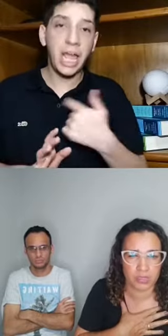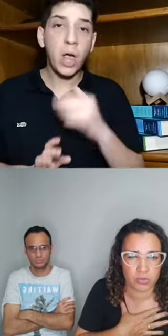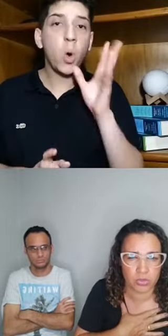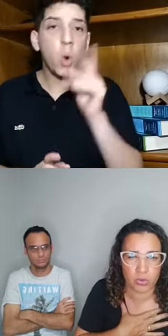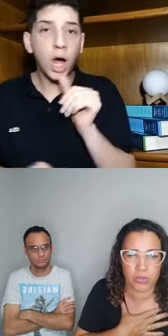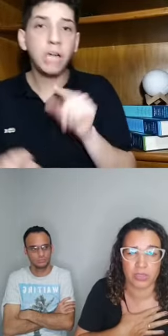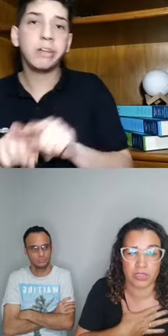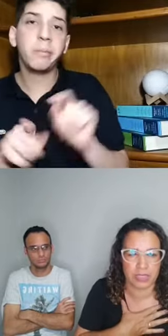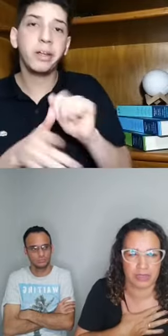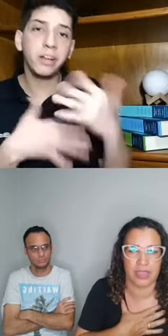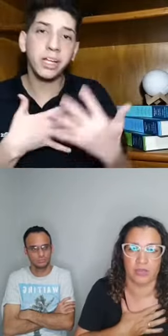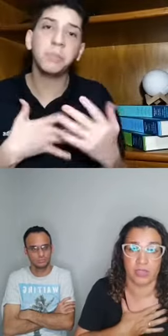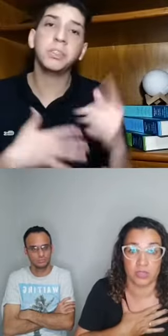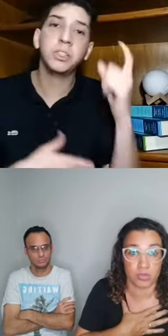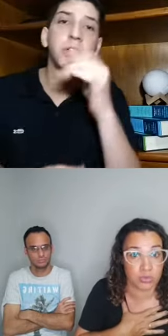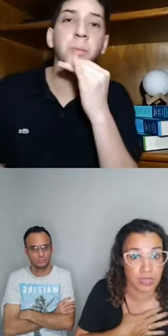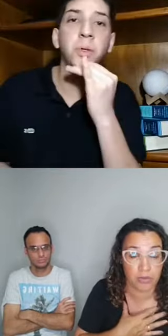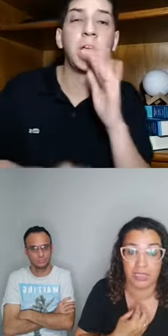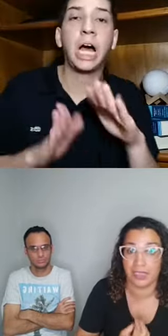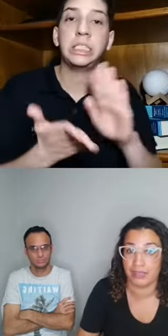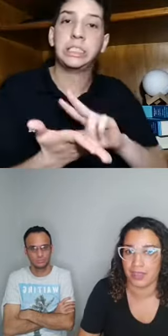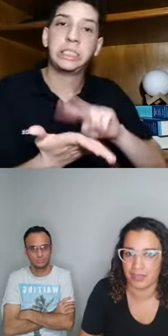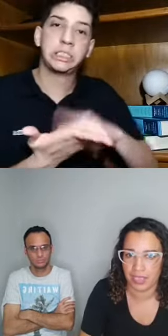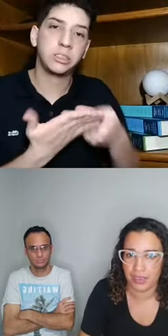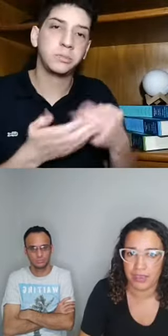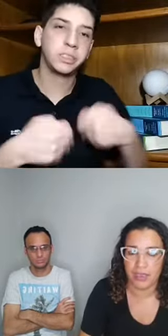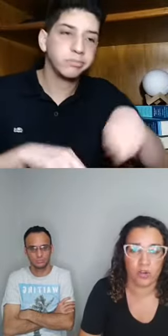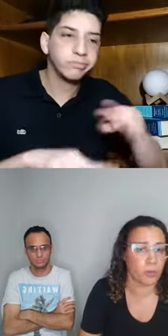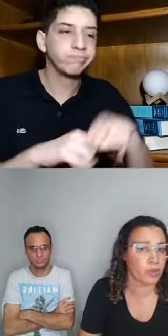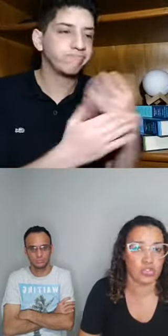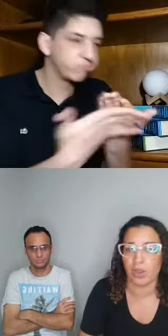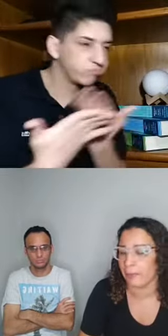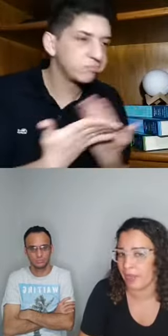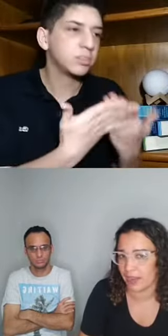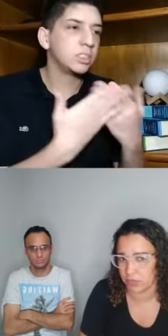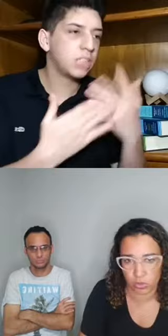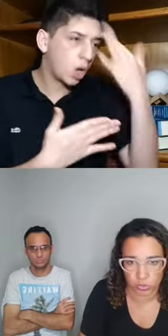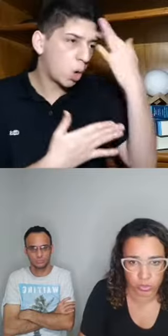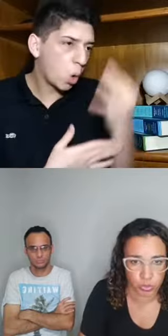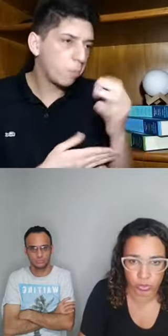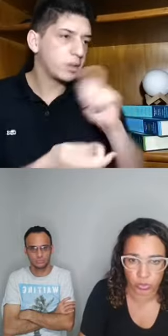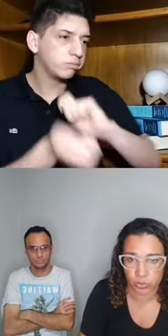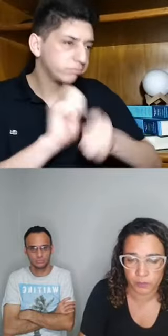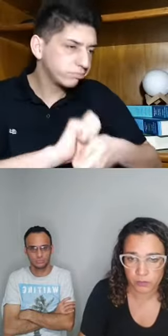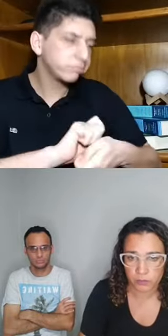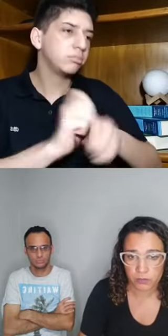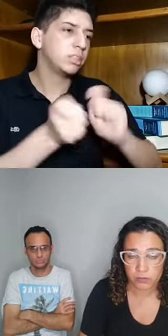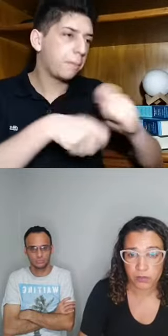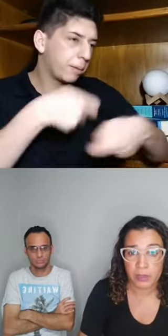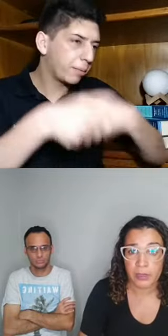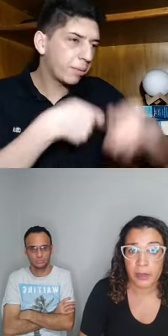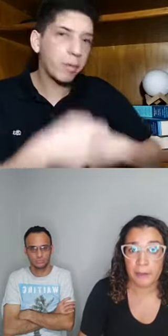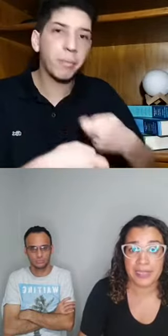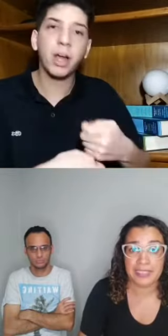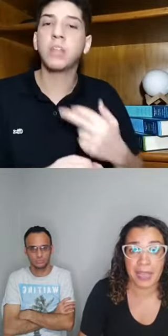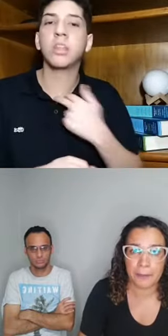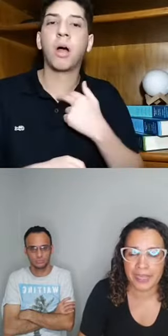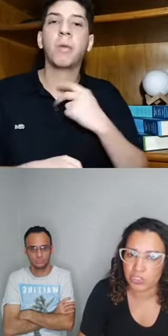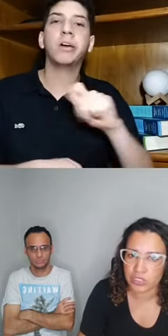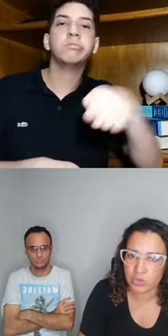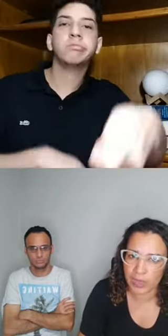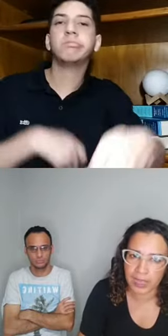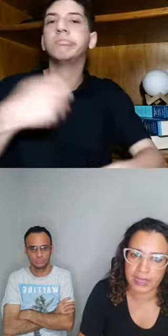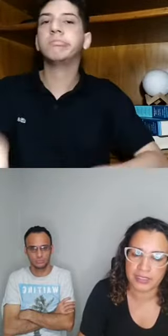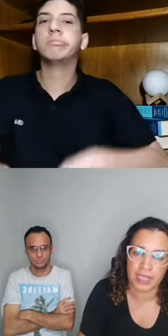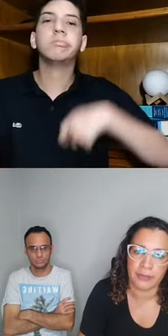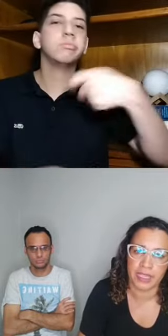Algumas traduções, eu tenho que sentar, eu tenho que estudar, eu tenho que entender. Eu não posso jogar palavras soltas por surdo. Mas aprende